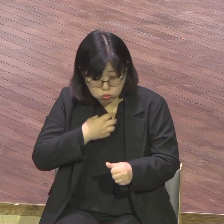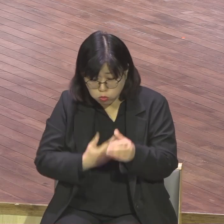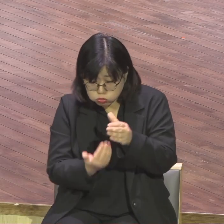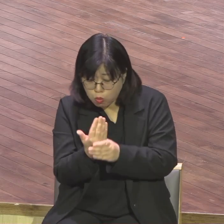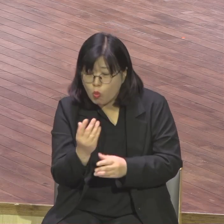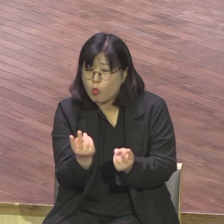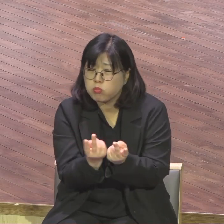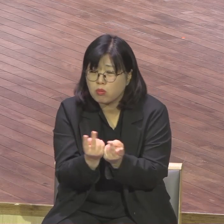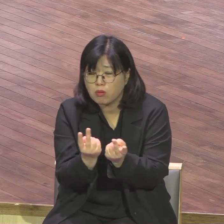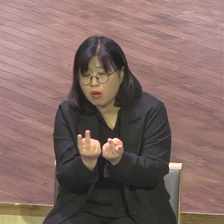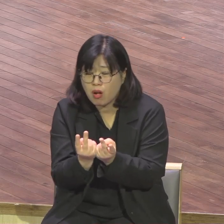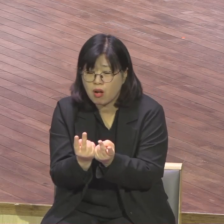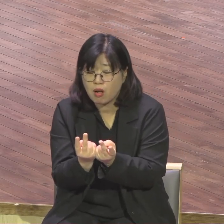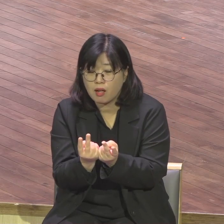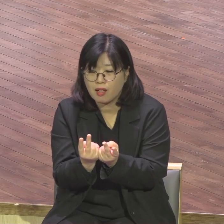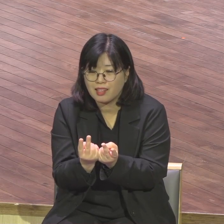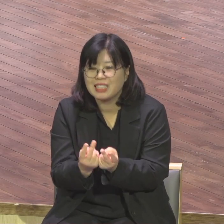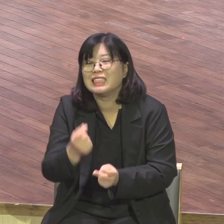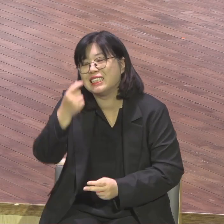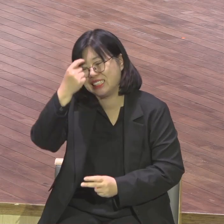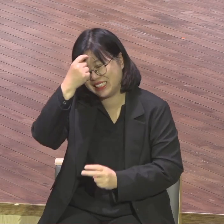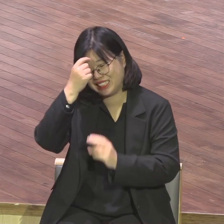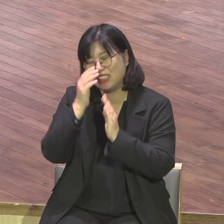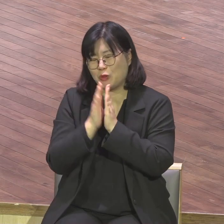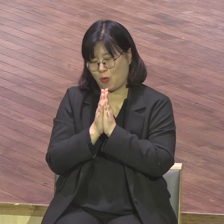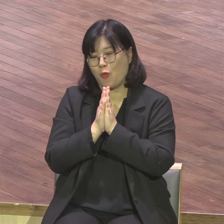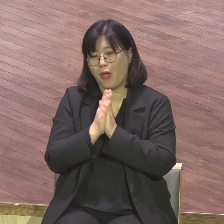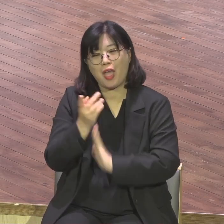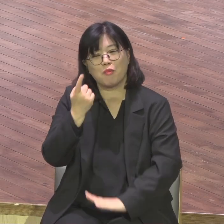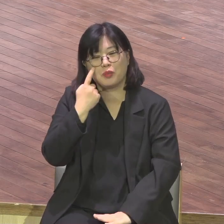말하면 염려하는. 그러니까 날